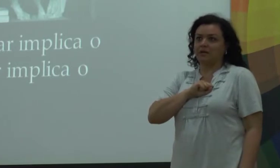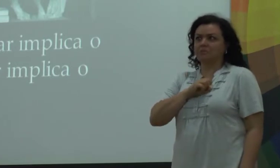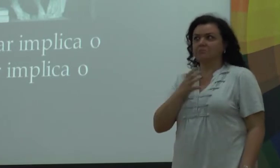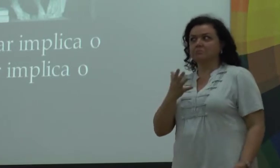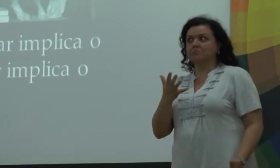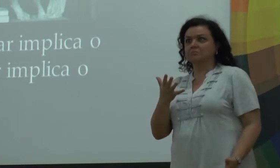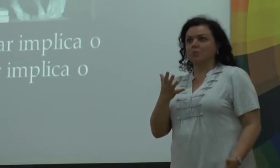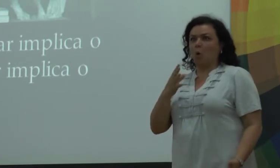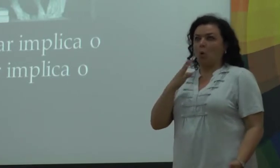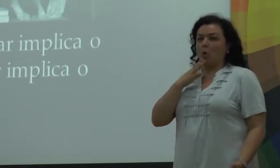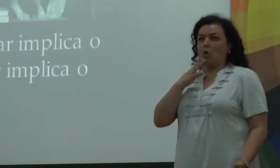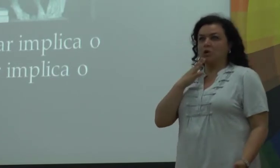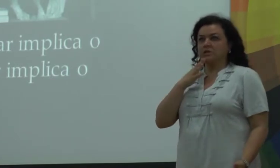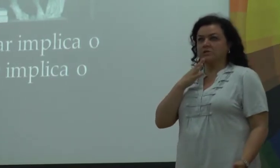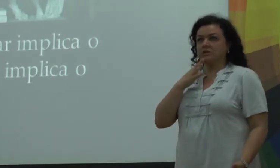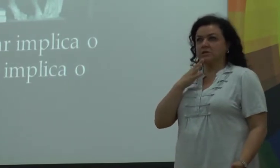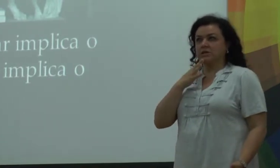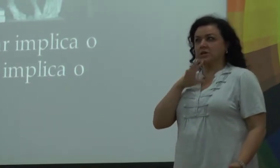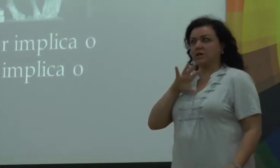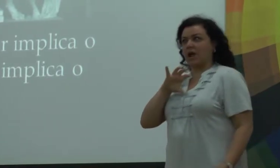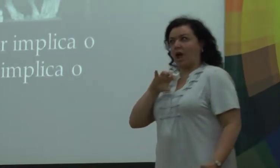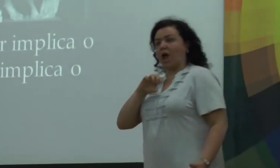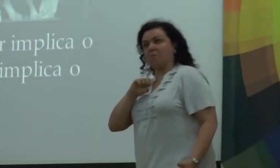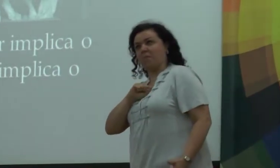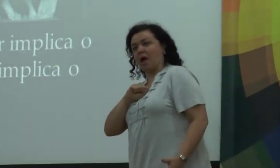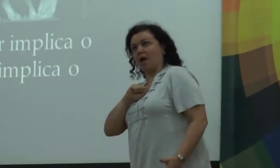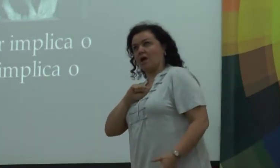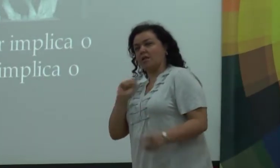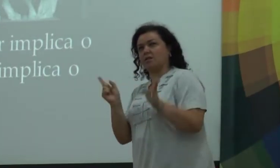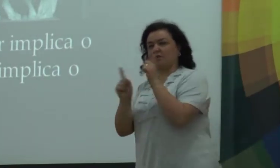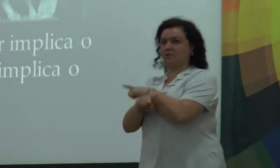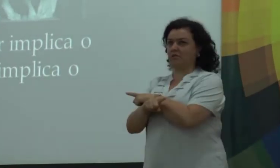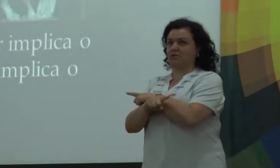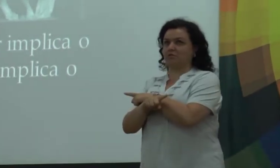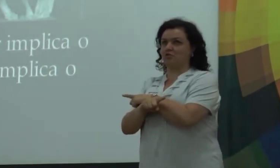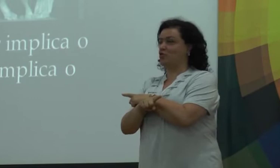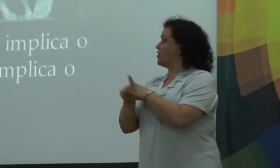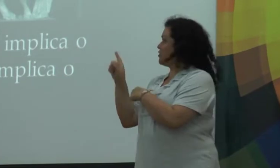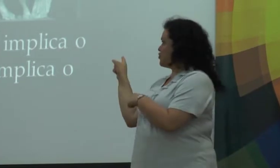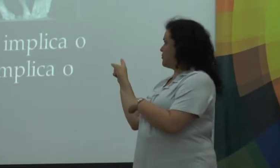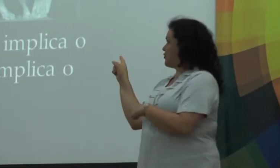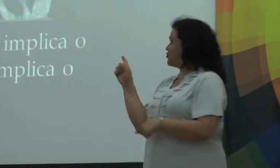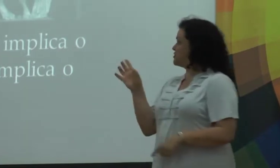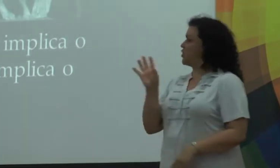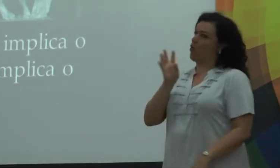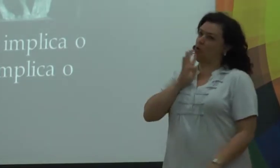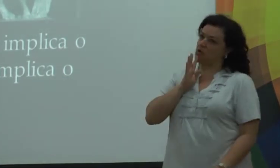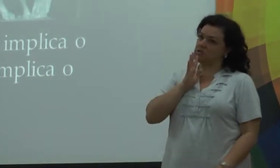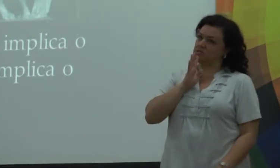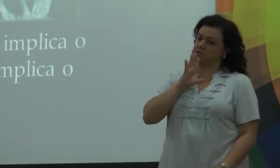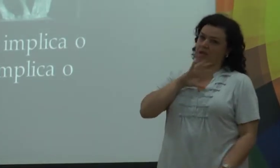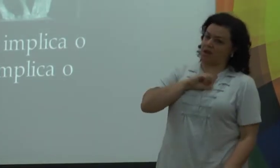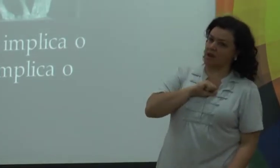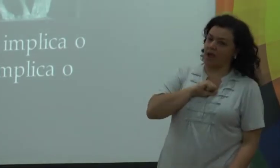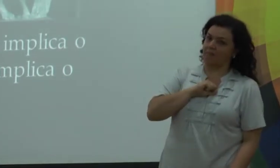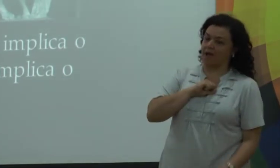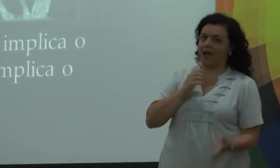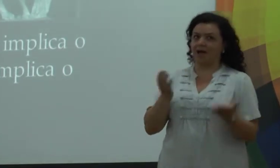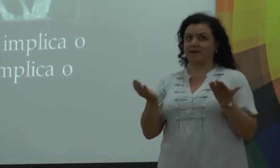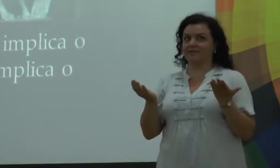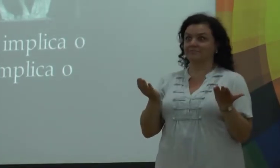amar. Então, se eu conheço, se eu conheci, eu amo,